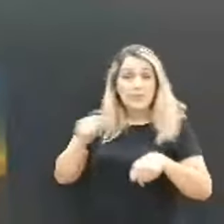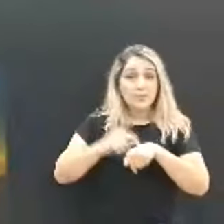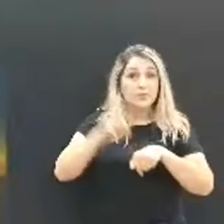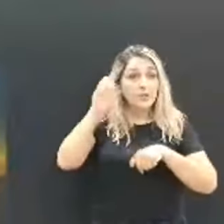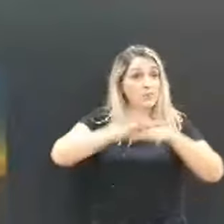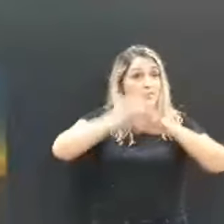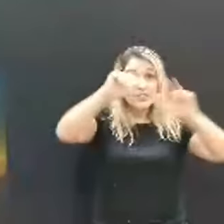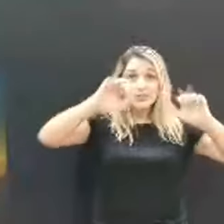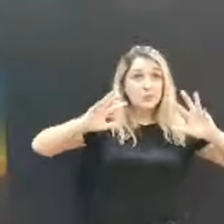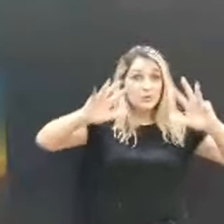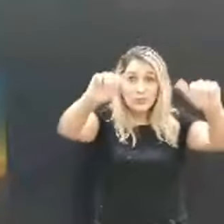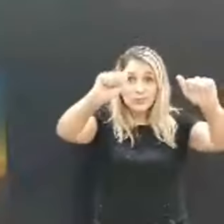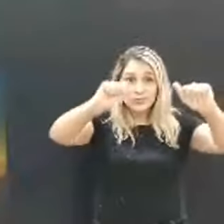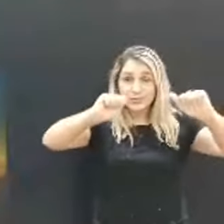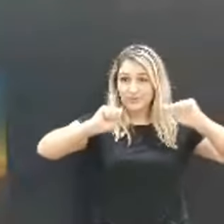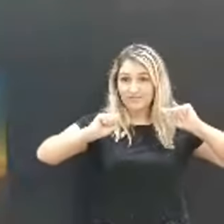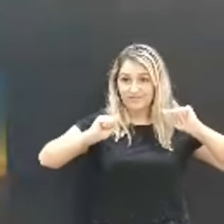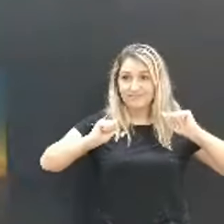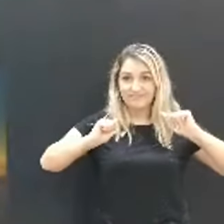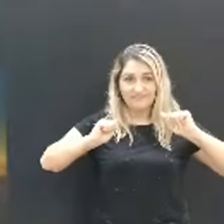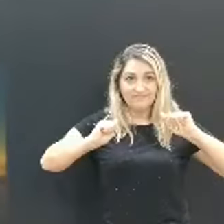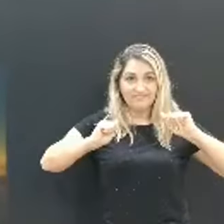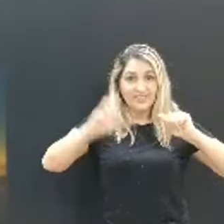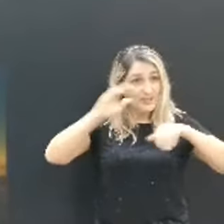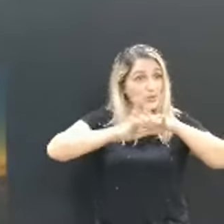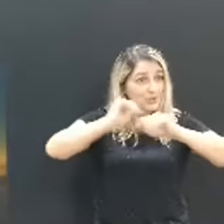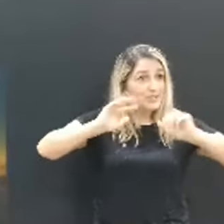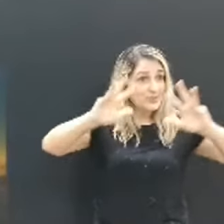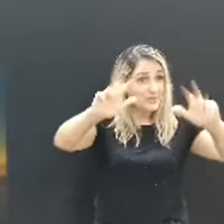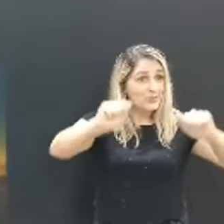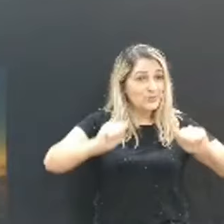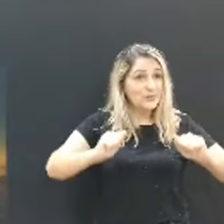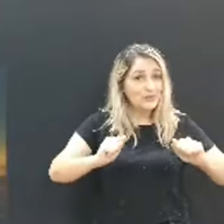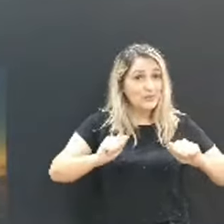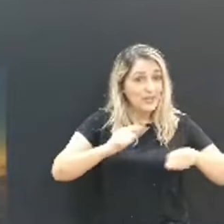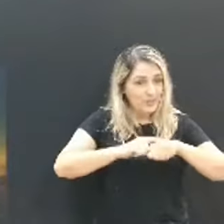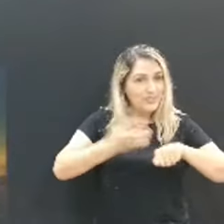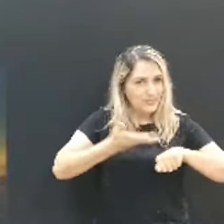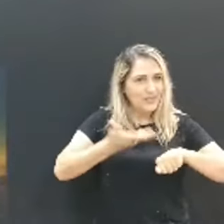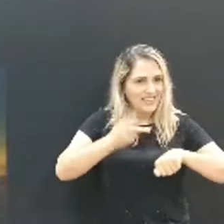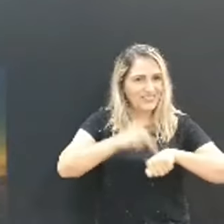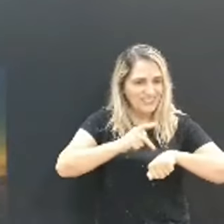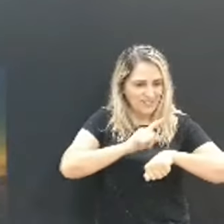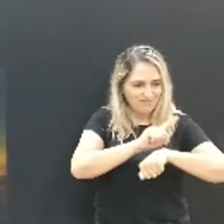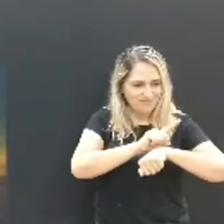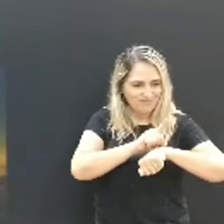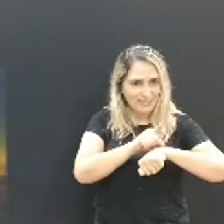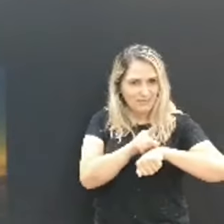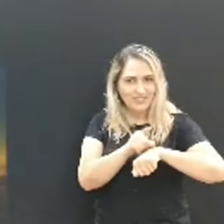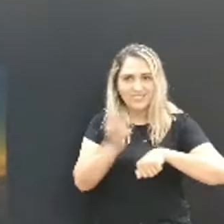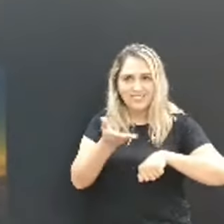Olha que lindo. Deus está nos chamando. Bonito, né? Deus está chamando. É hora de nós